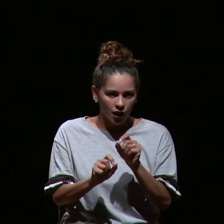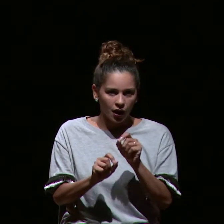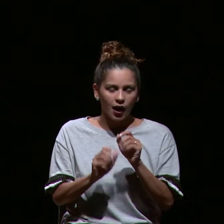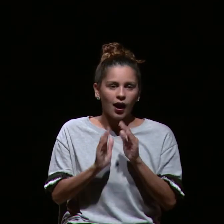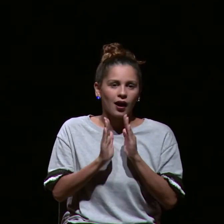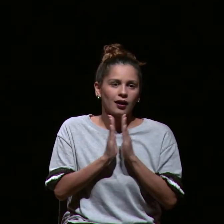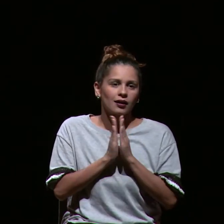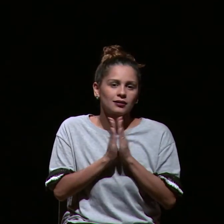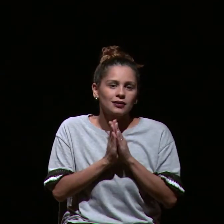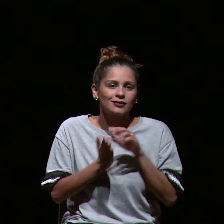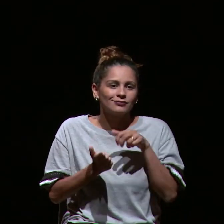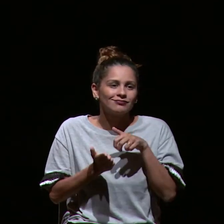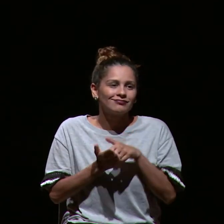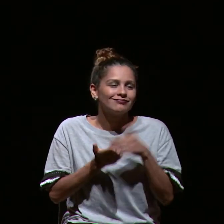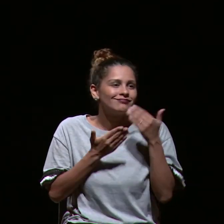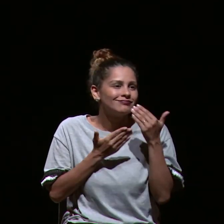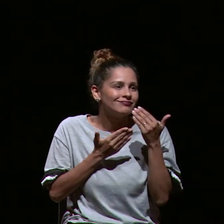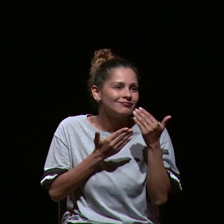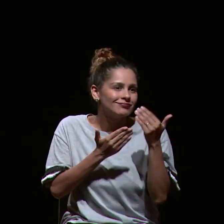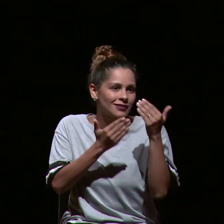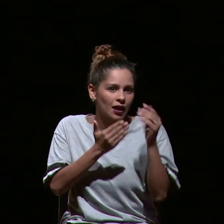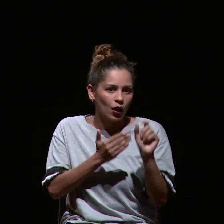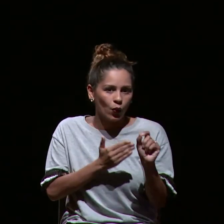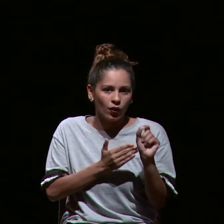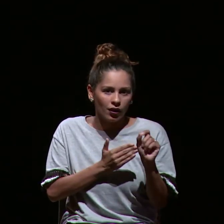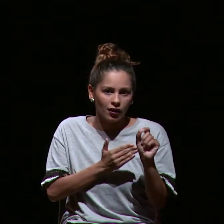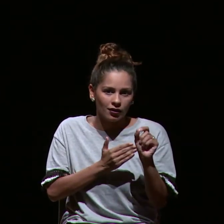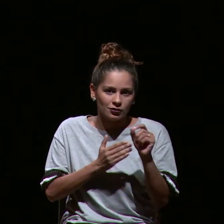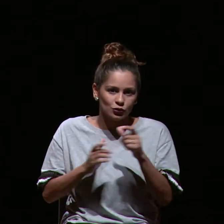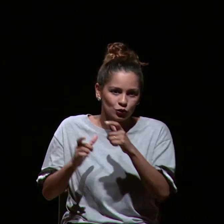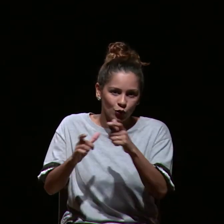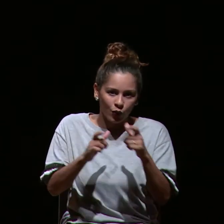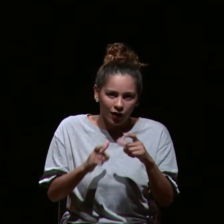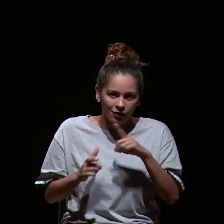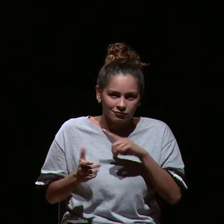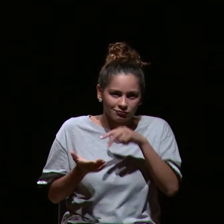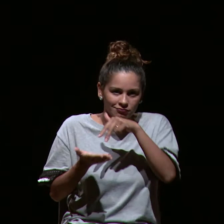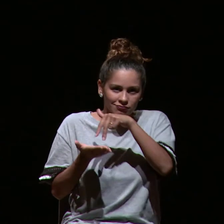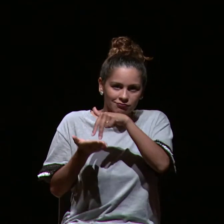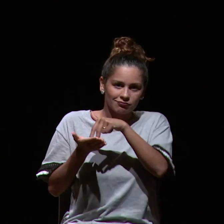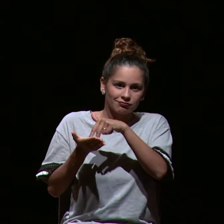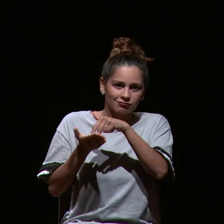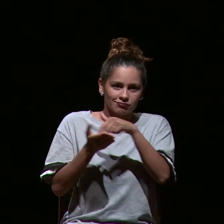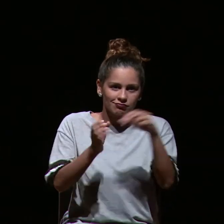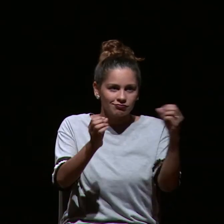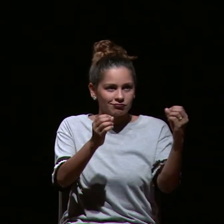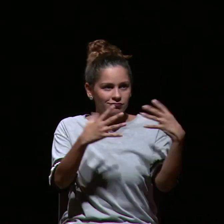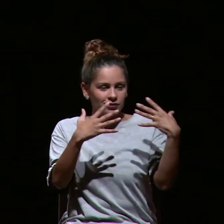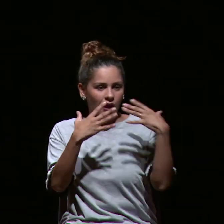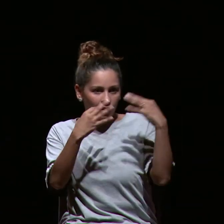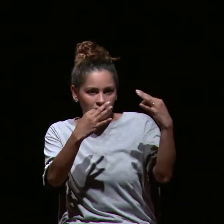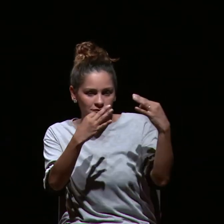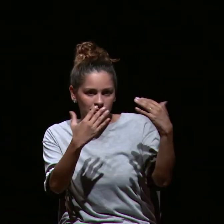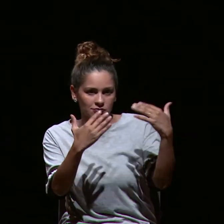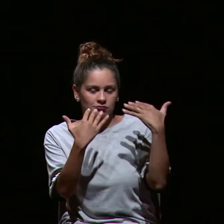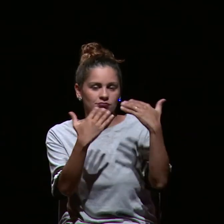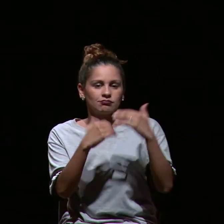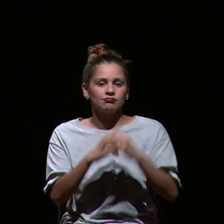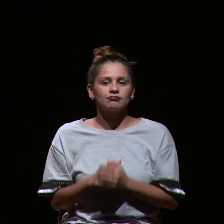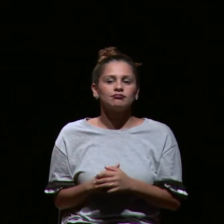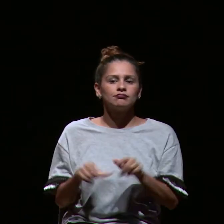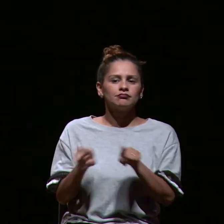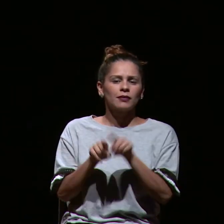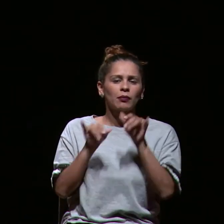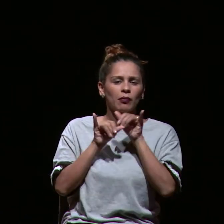certos holofotes da exceção. Neste ponto, tornamo-nos os eleitos, a face pública e comercial, a propaganda